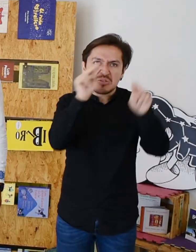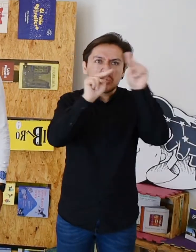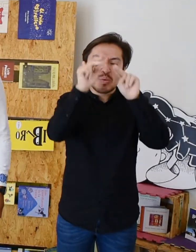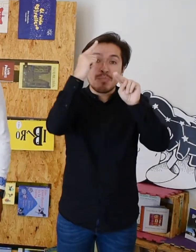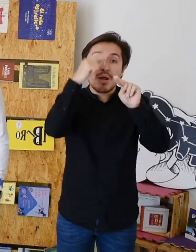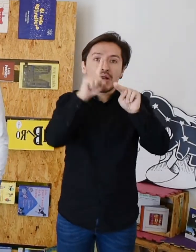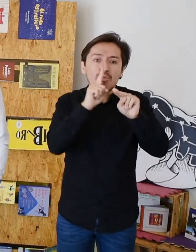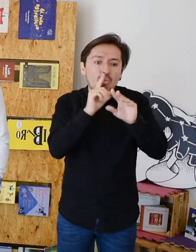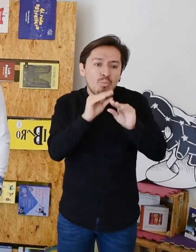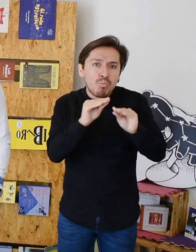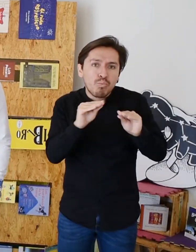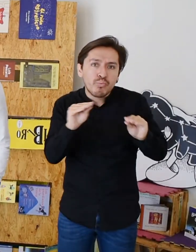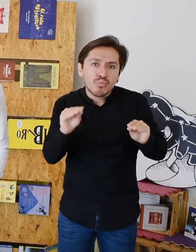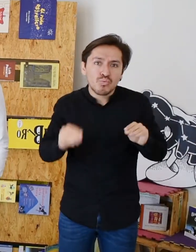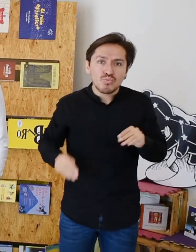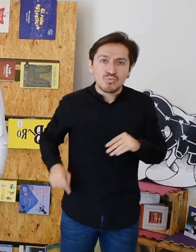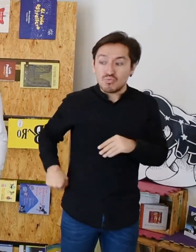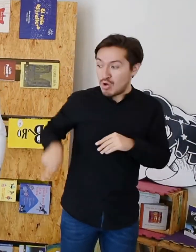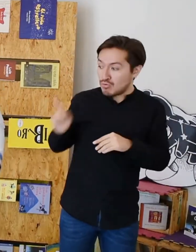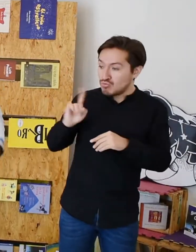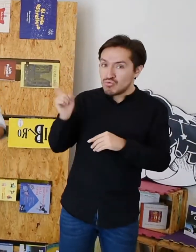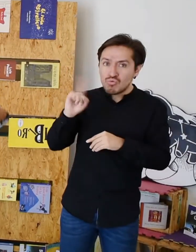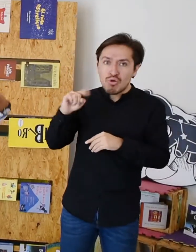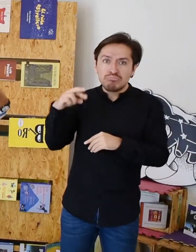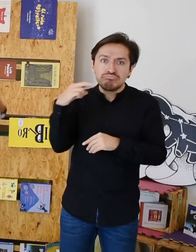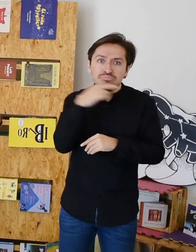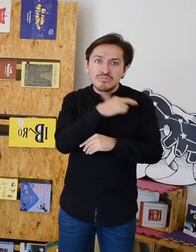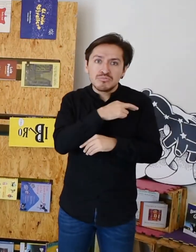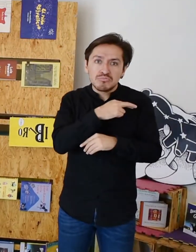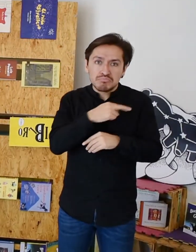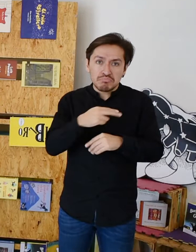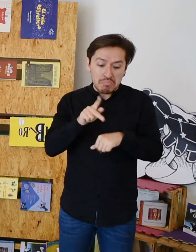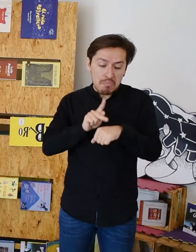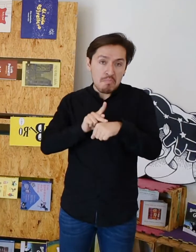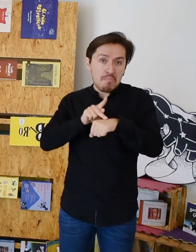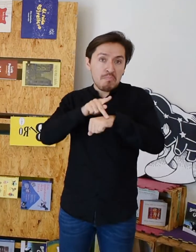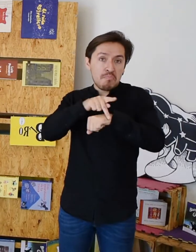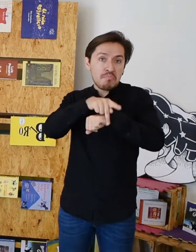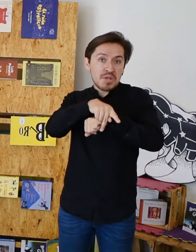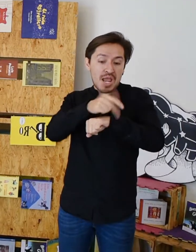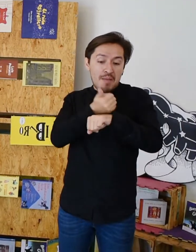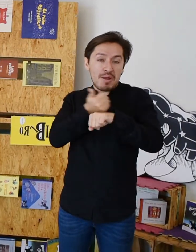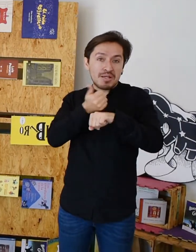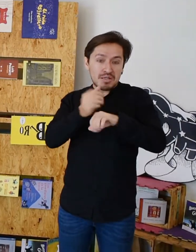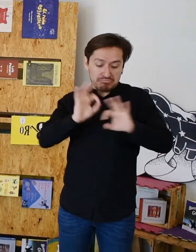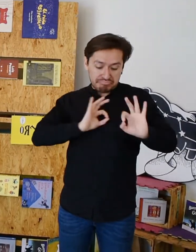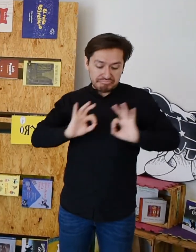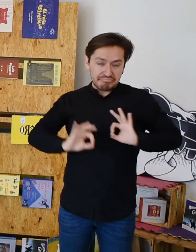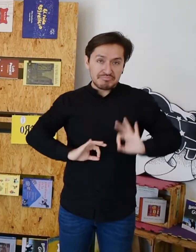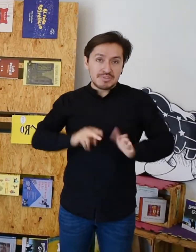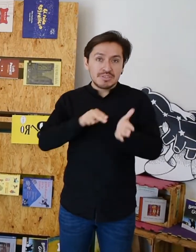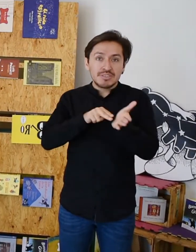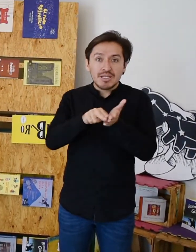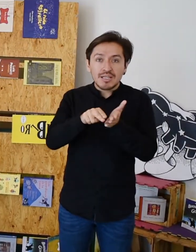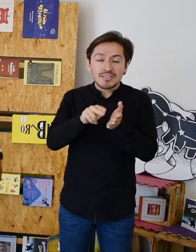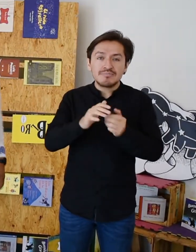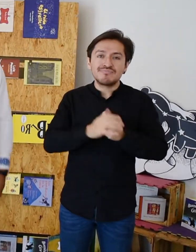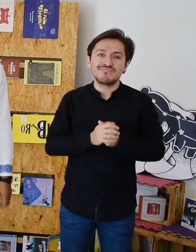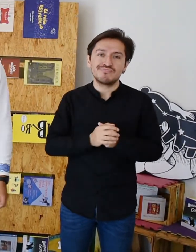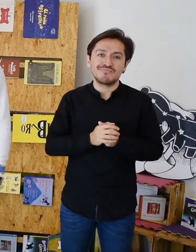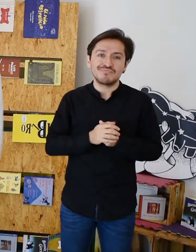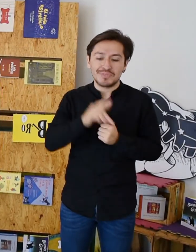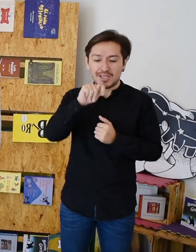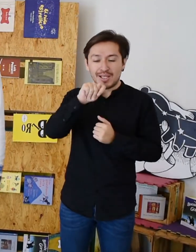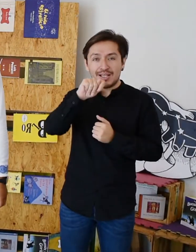ruido, una cola ágil, una piel amarilla con manchas negras. Y que el